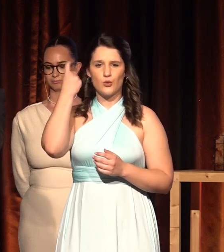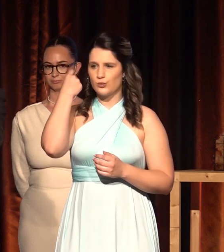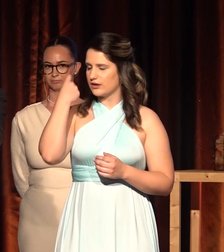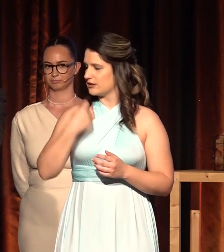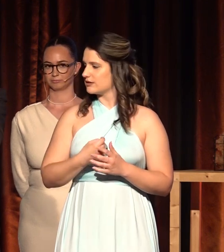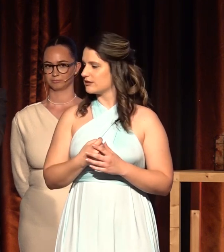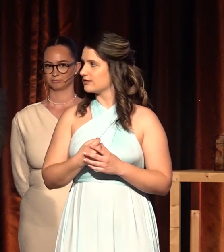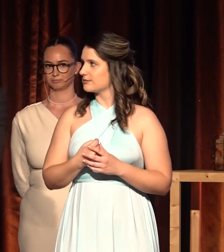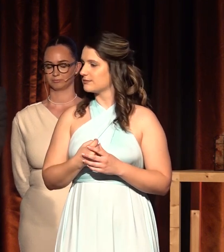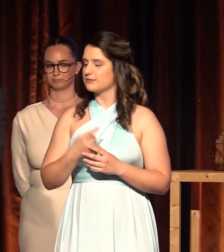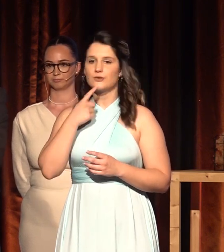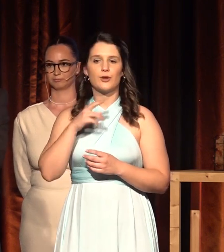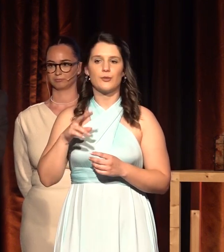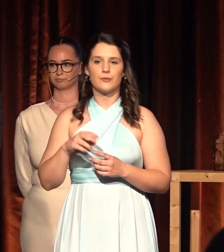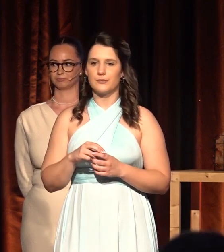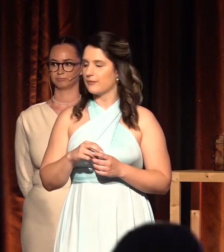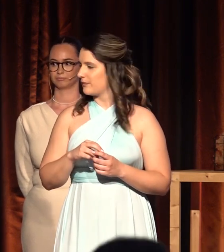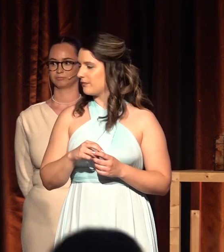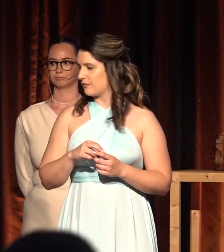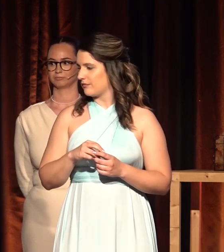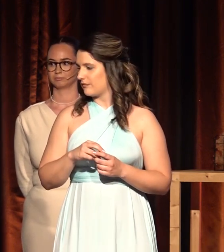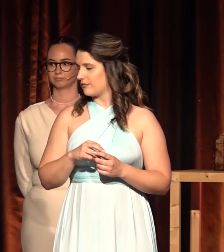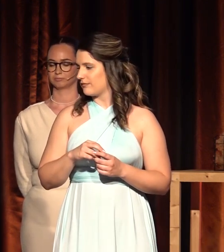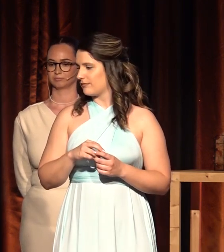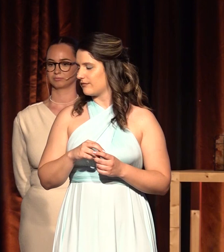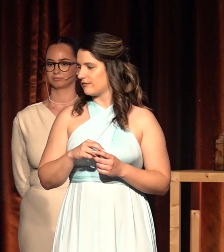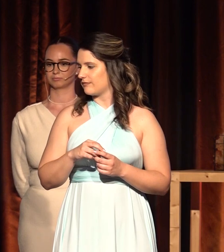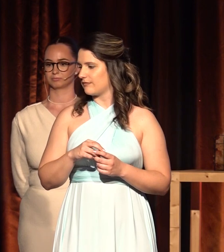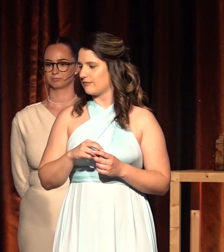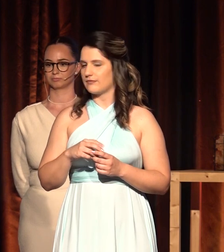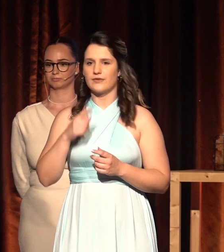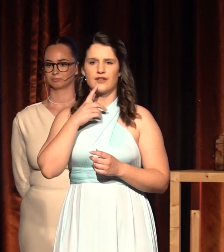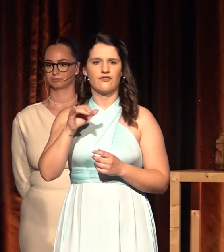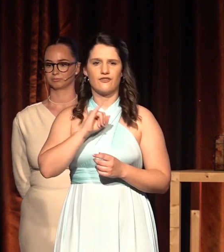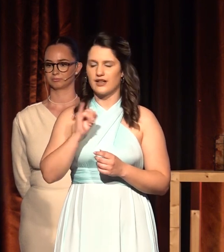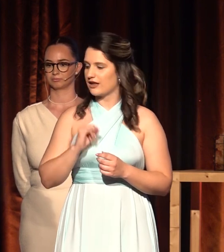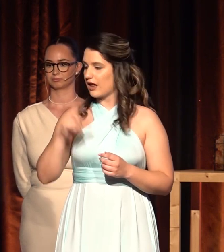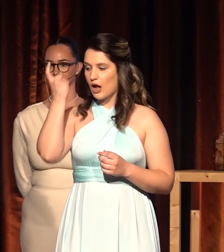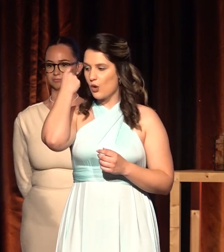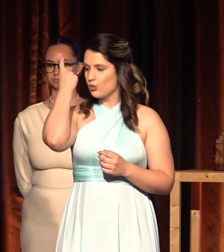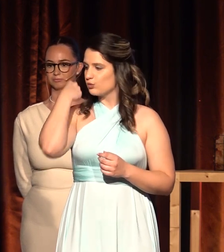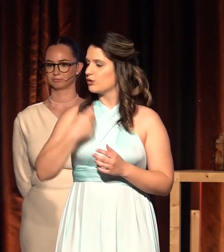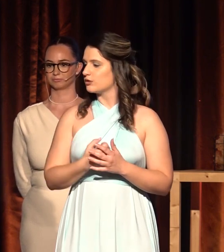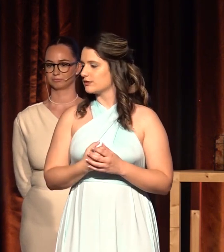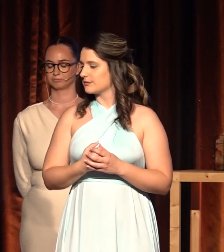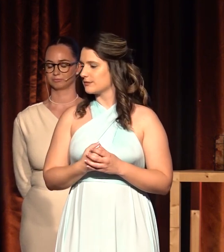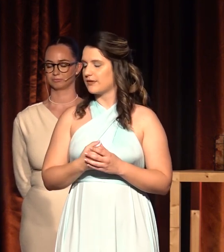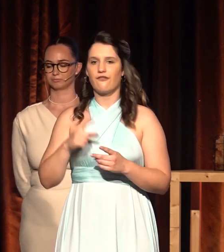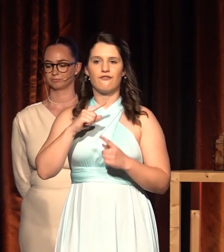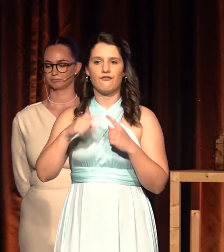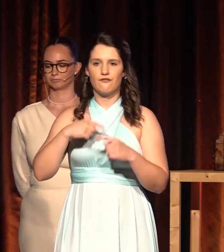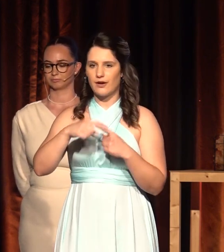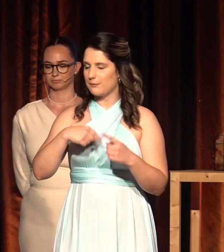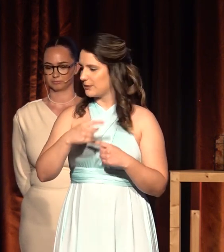els protagonistes d'esta tarda, que us felicitem també per tot allò aconseguit, les famílies